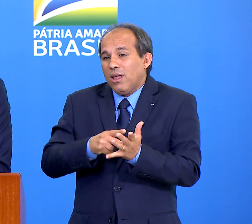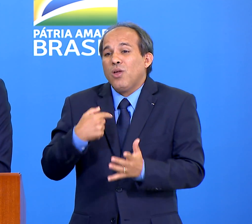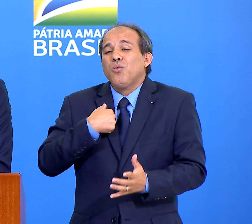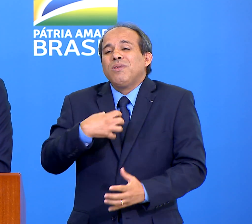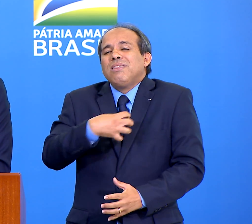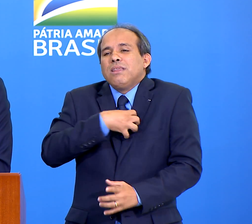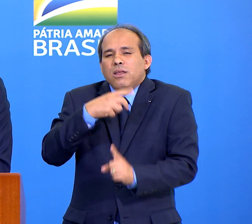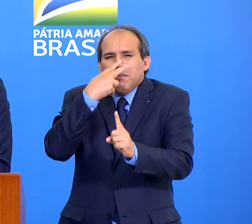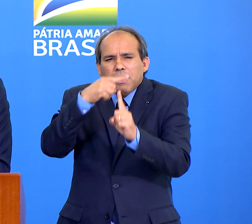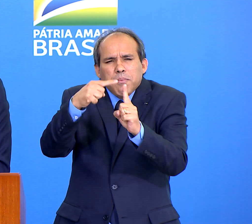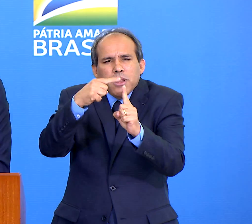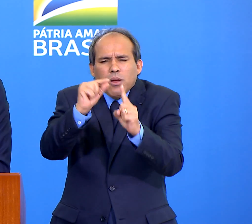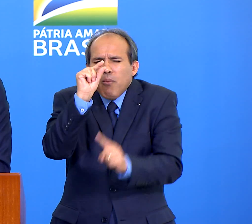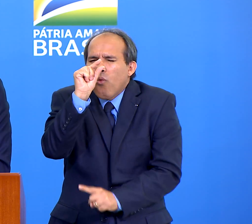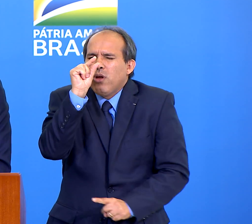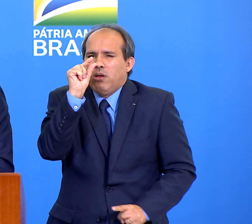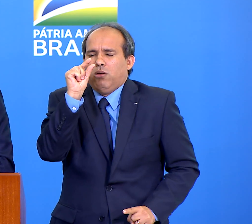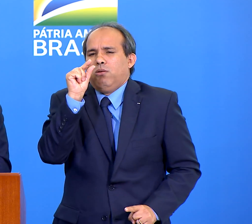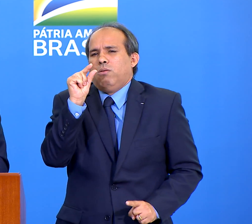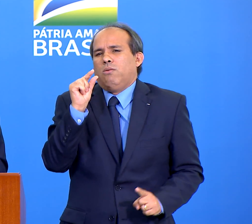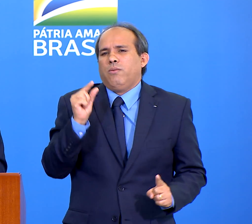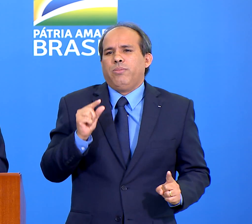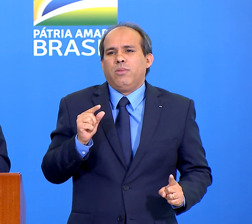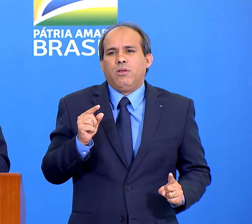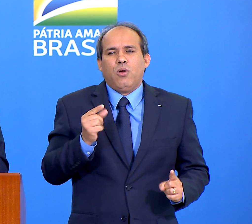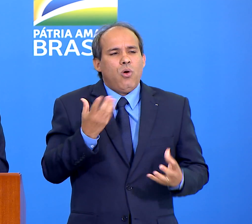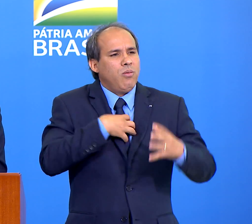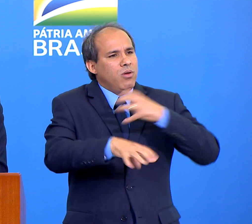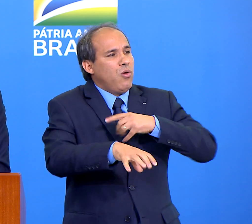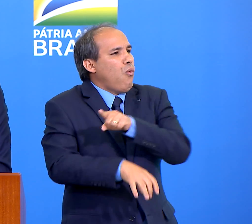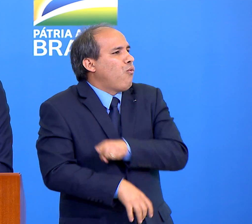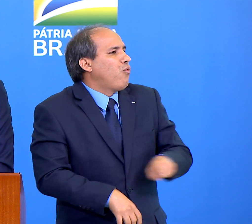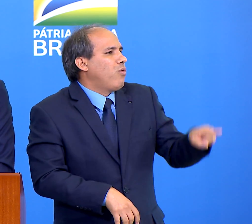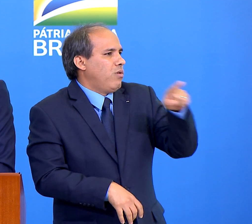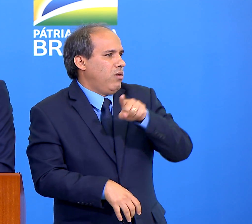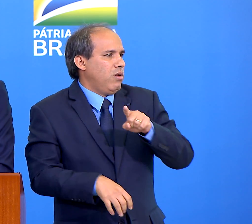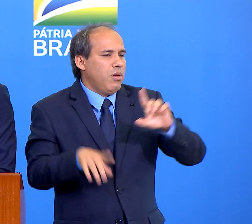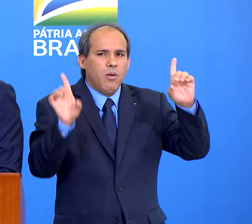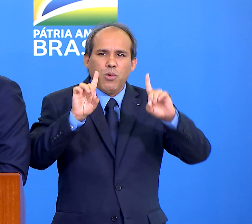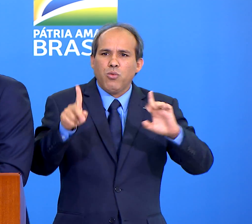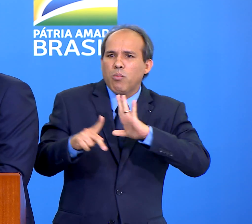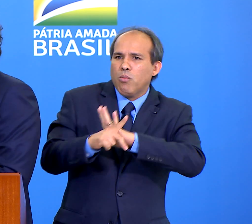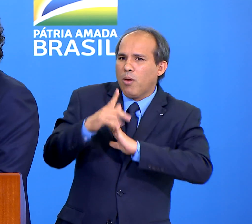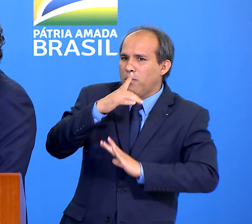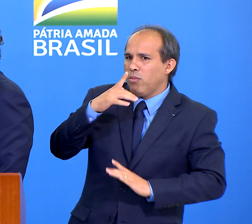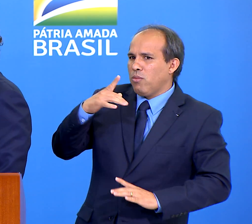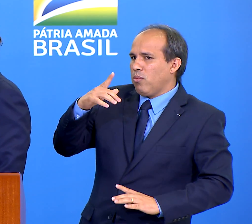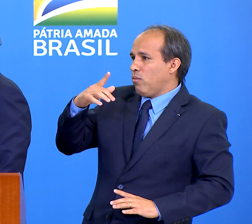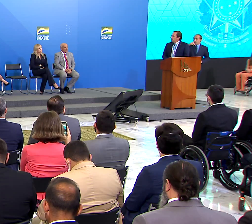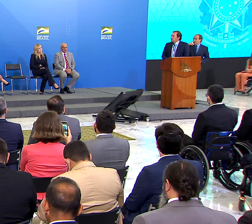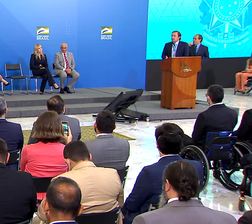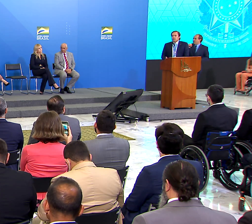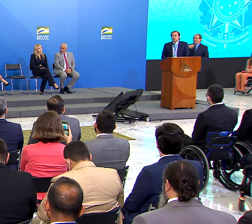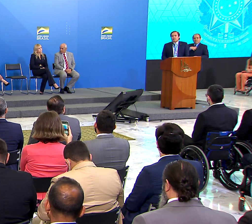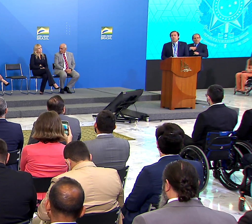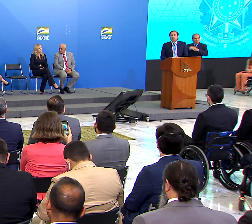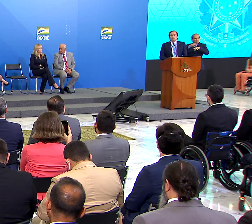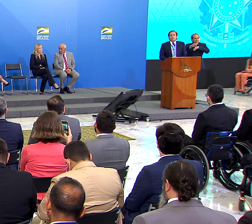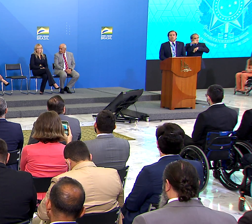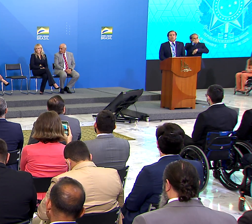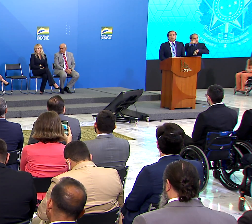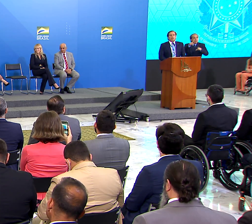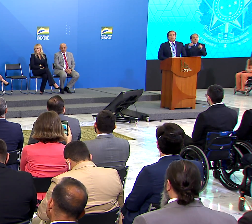pouquinho um pouco desse tamanho do que as pessoas com deficiência sentem Presidente EA primeira-dama